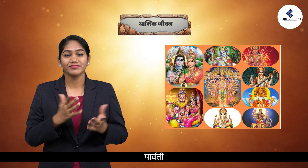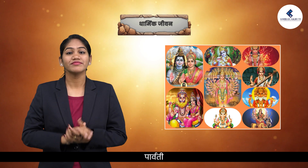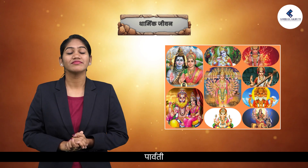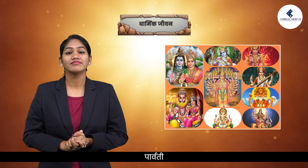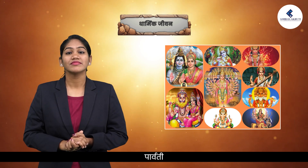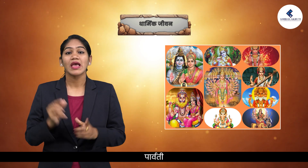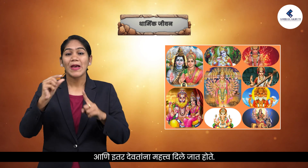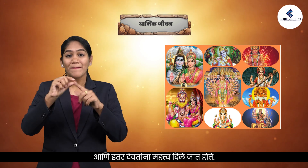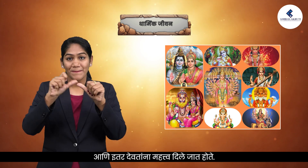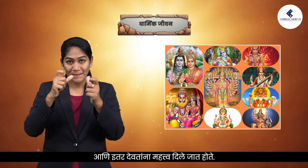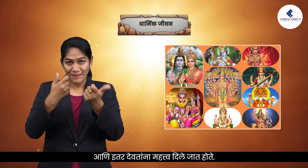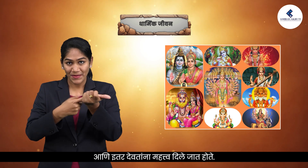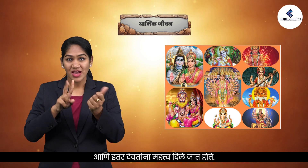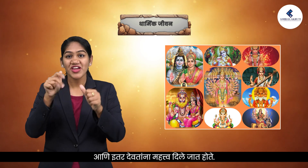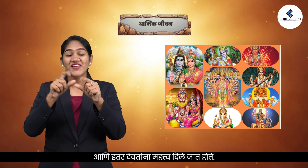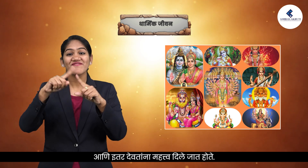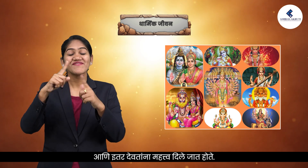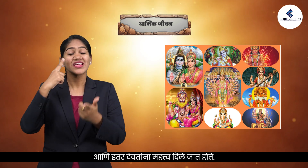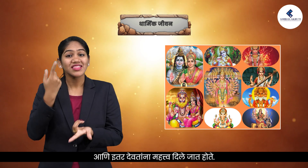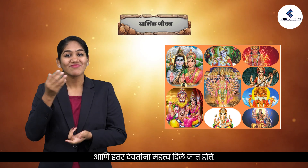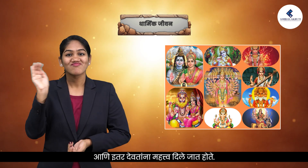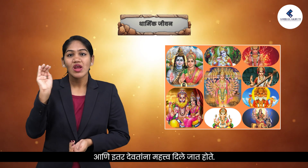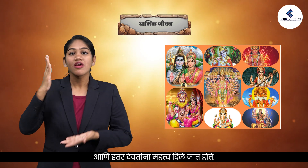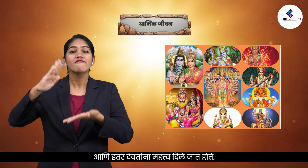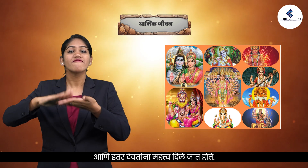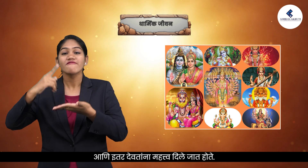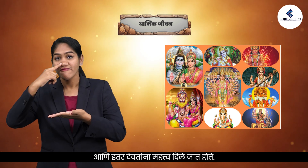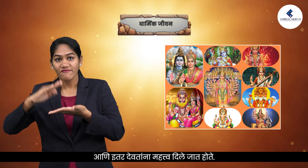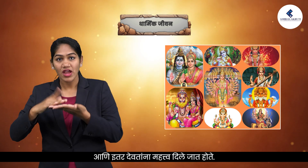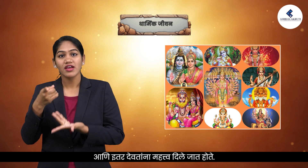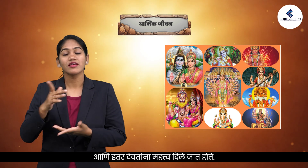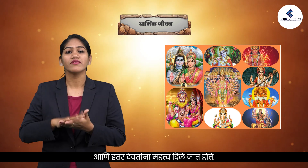सरस्वती, पार्वती आणि इतर देवतांना महत्त्व दिले जात होते.